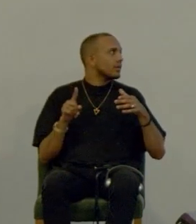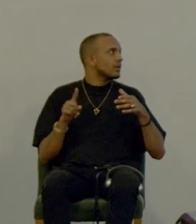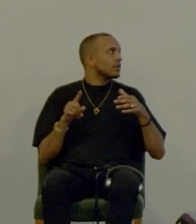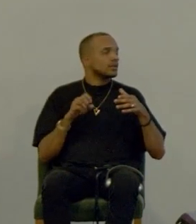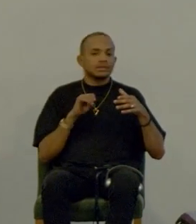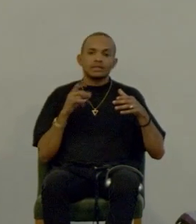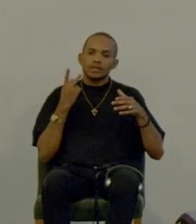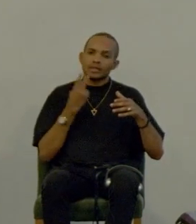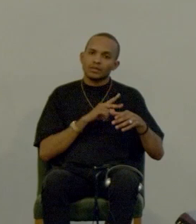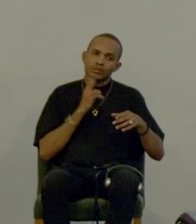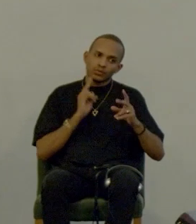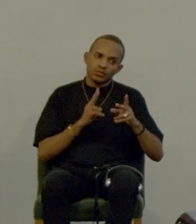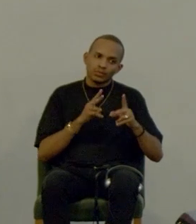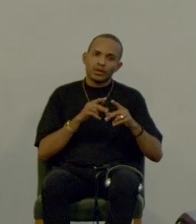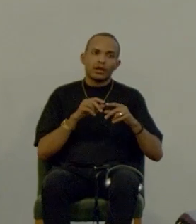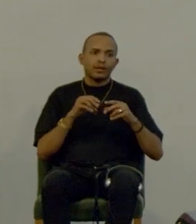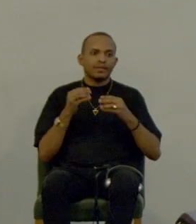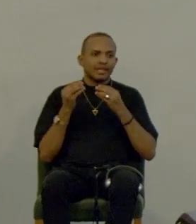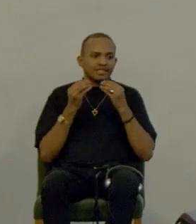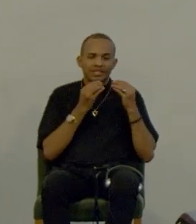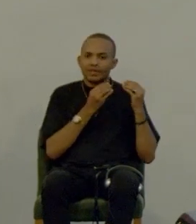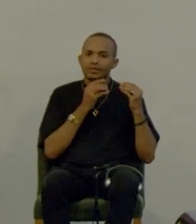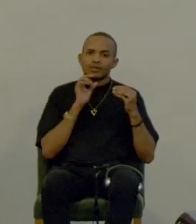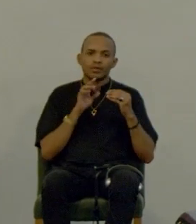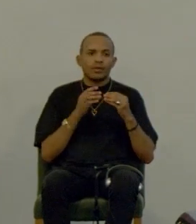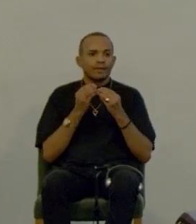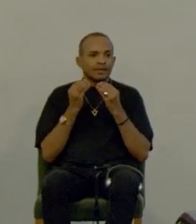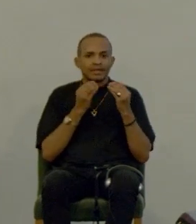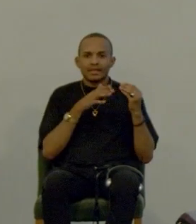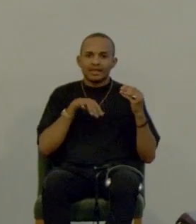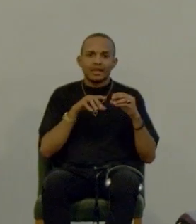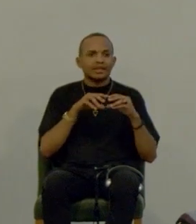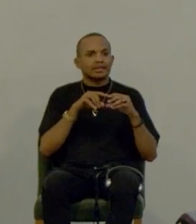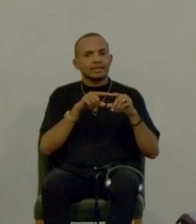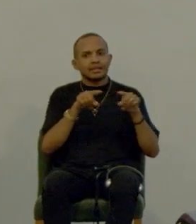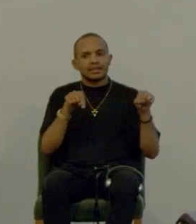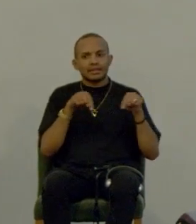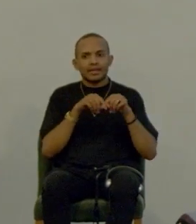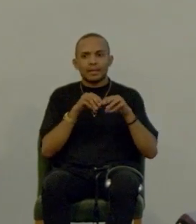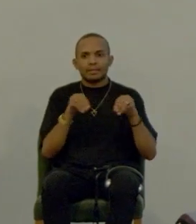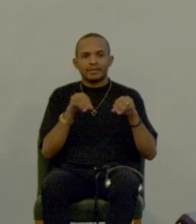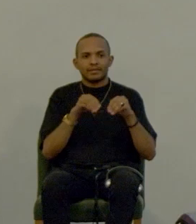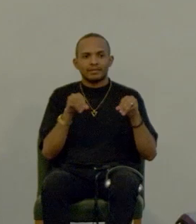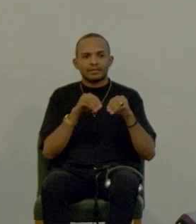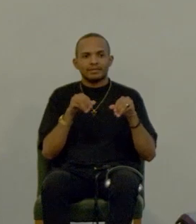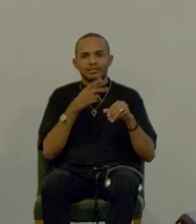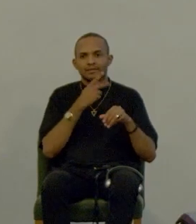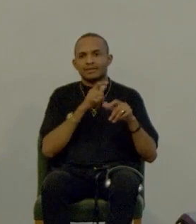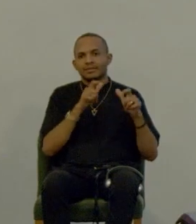continuar plantando milho. Olha o tamanho desse pé de milho aqui. E o milho só cresce nas áreas de terra preta que foram formadas anteriormente